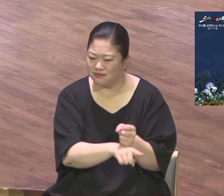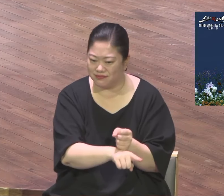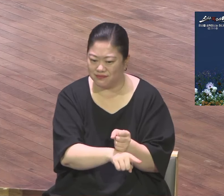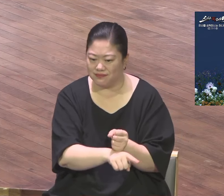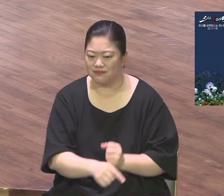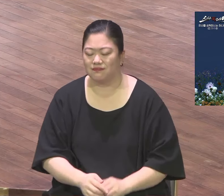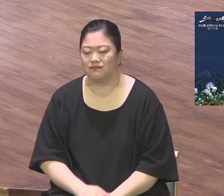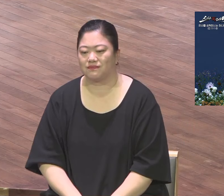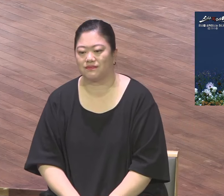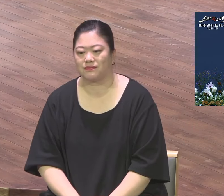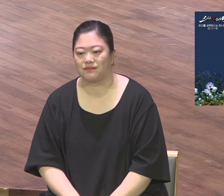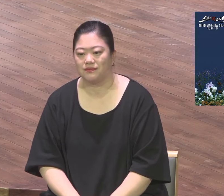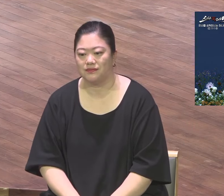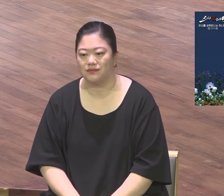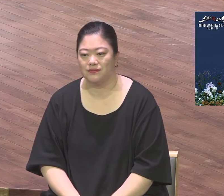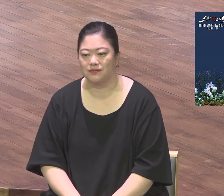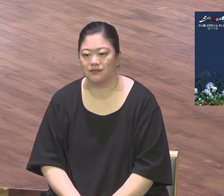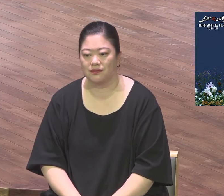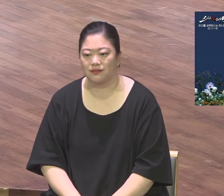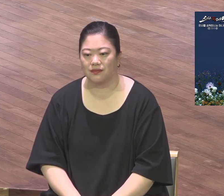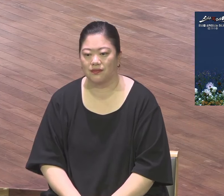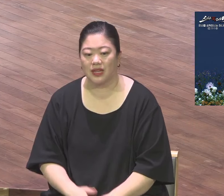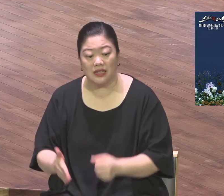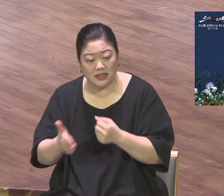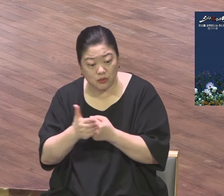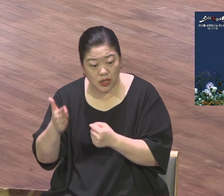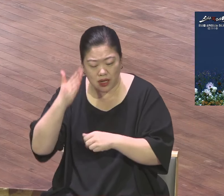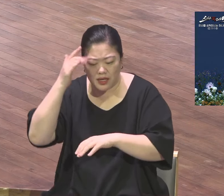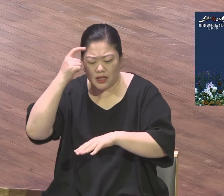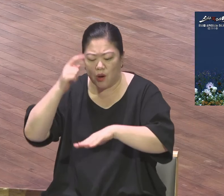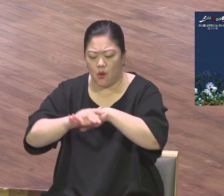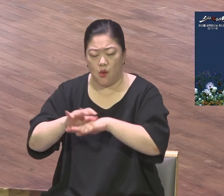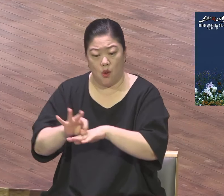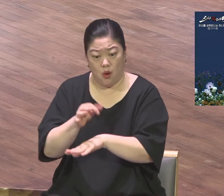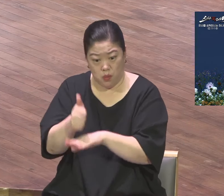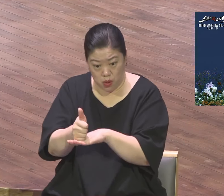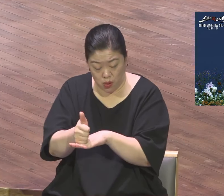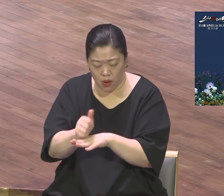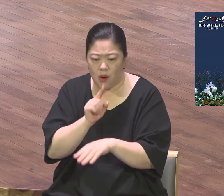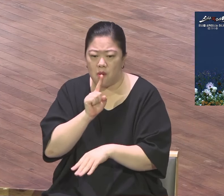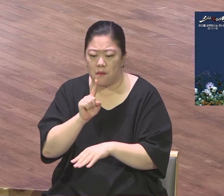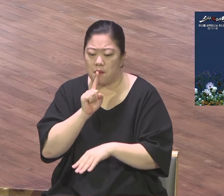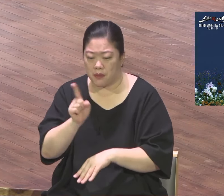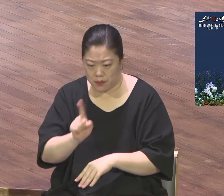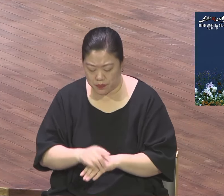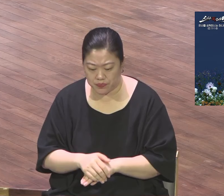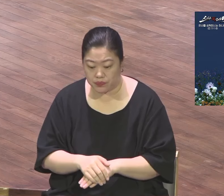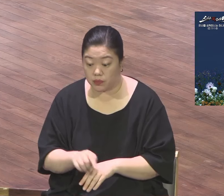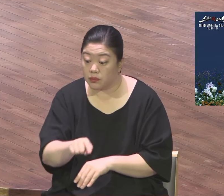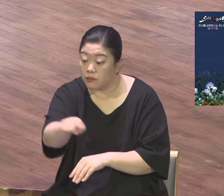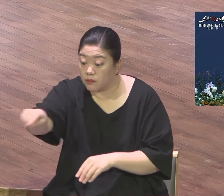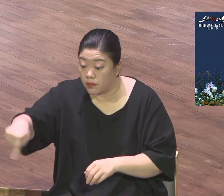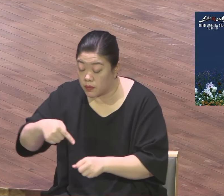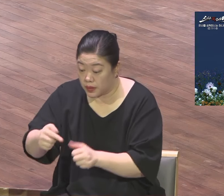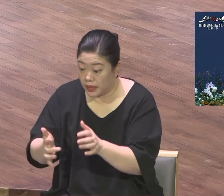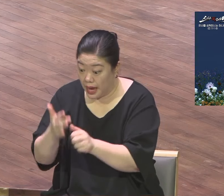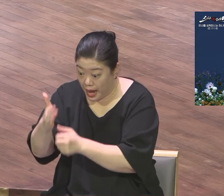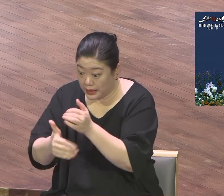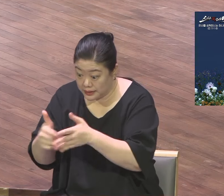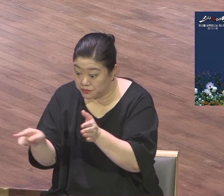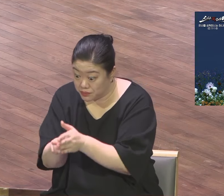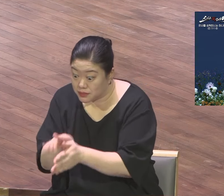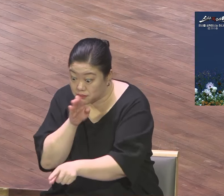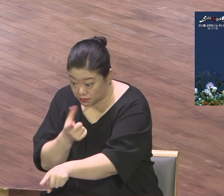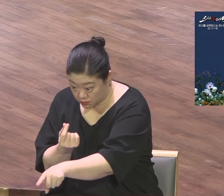현실 속에서 하나님을 만난 하나님의 자녀는 어떻게 살